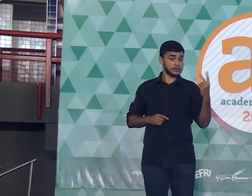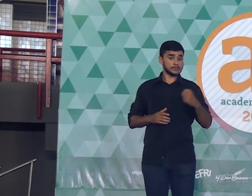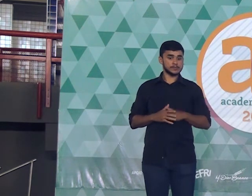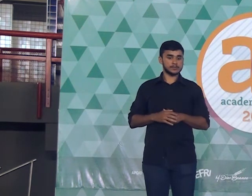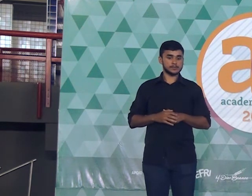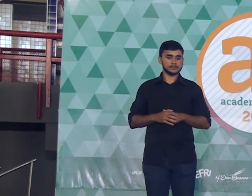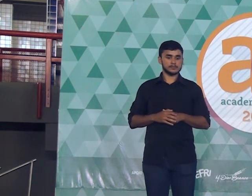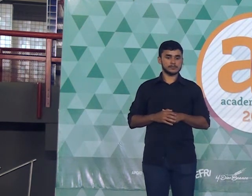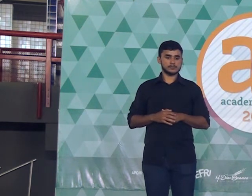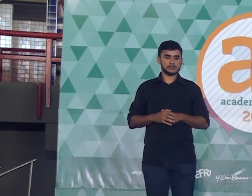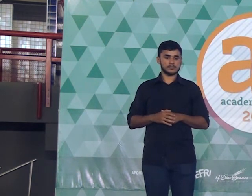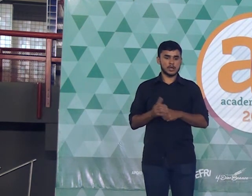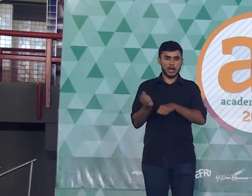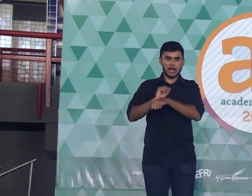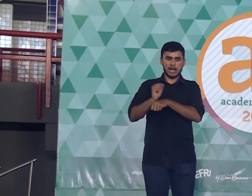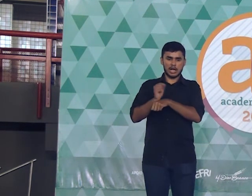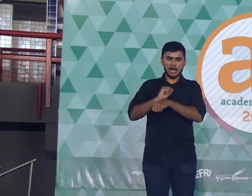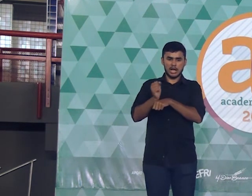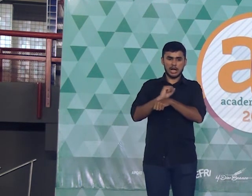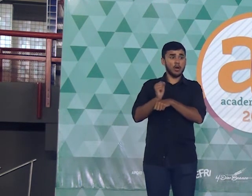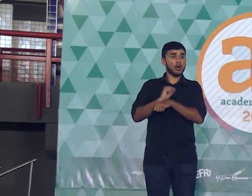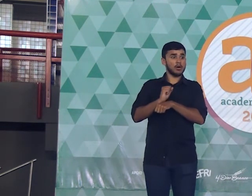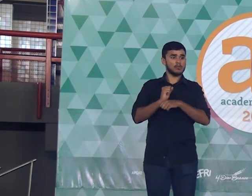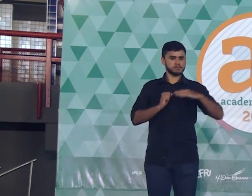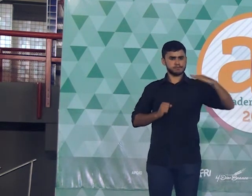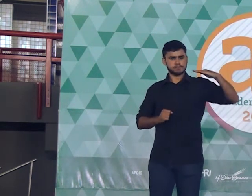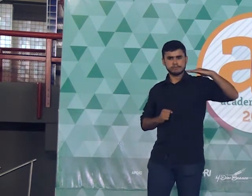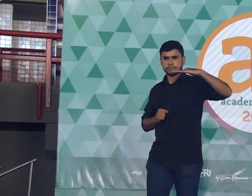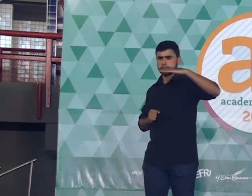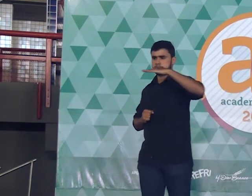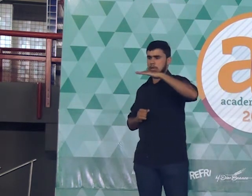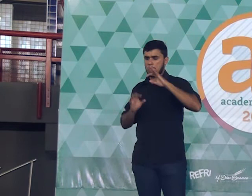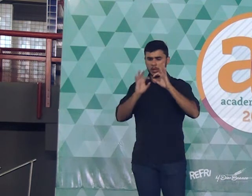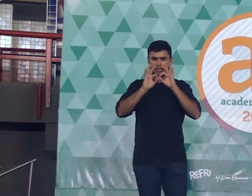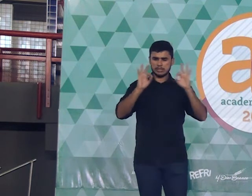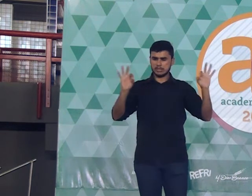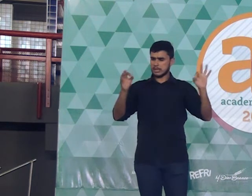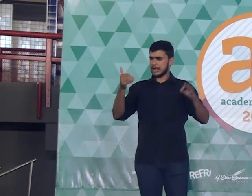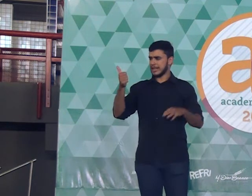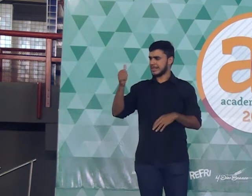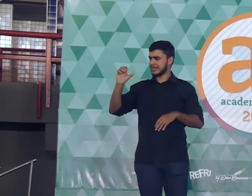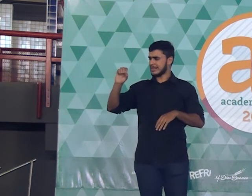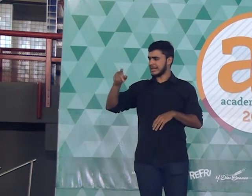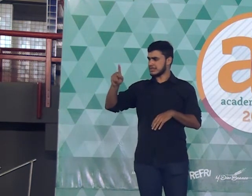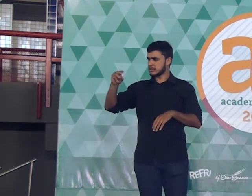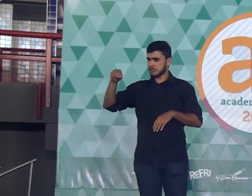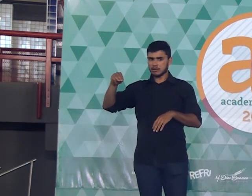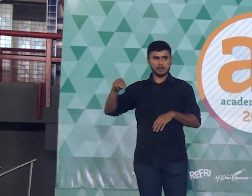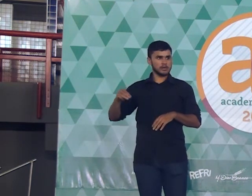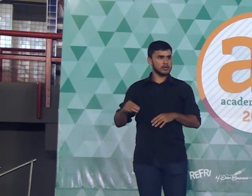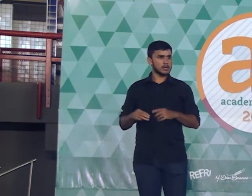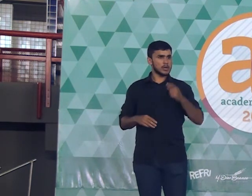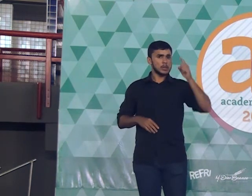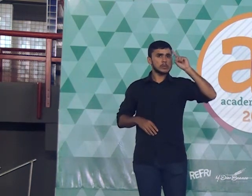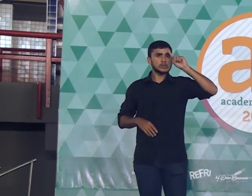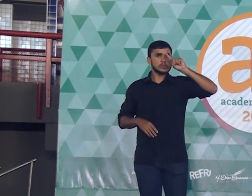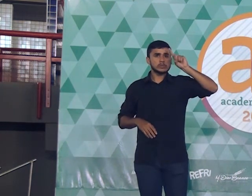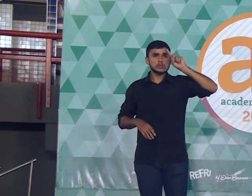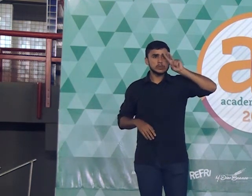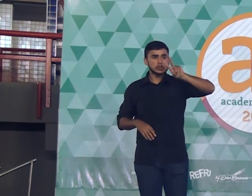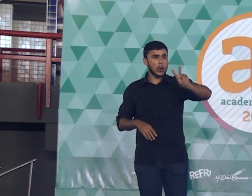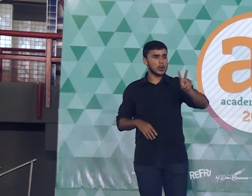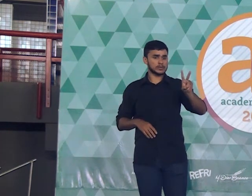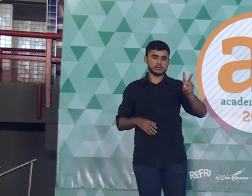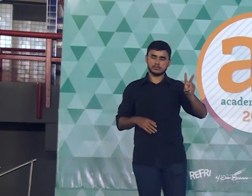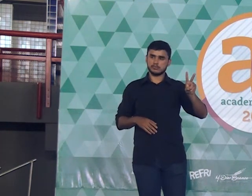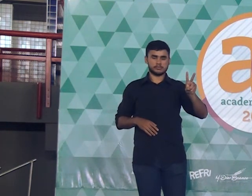percorrer 10 quilômetros em 2 dias, eu nem li essa opção, já descartei direto. Não tem sentido um carro passar 2 dias para percorrer 10